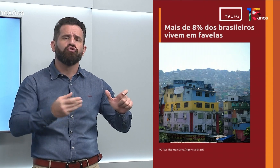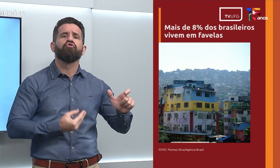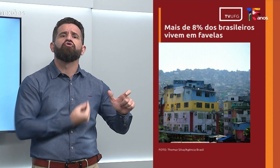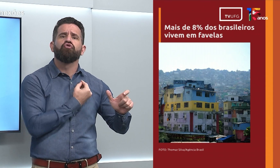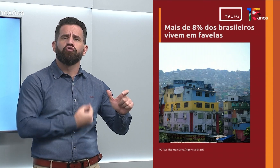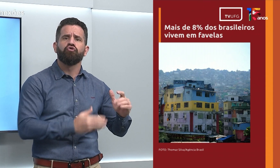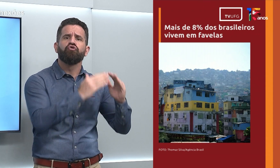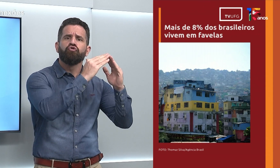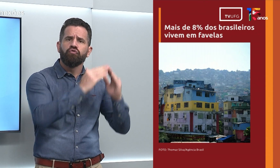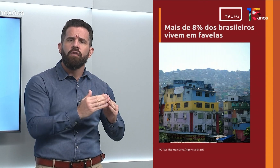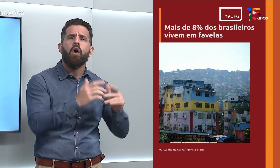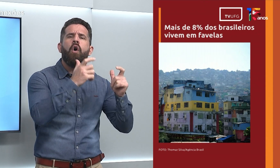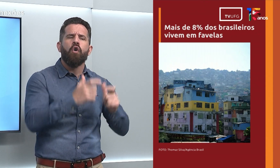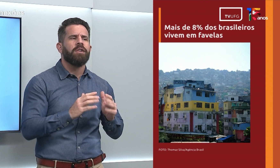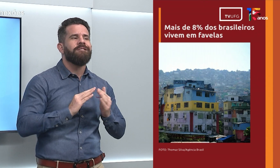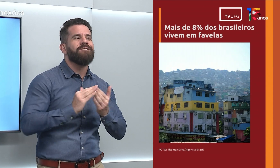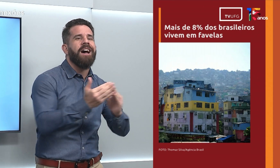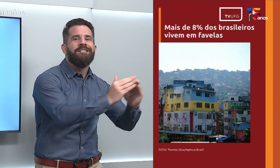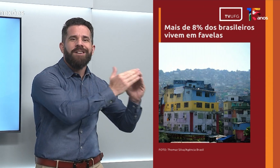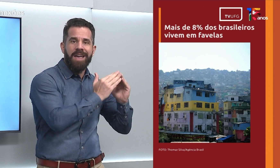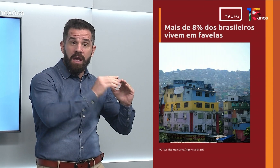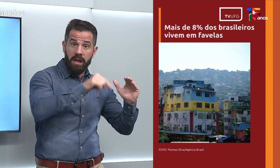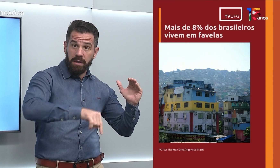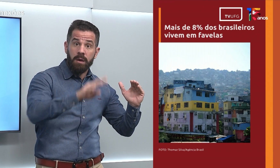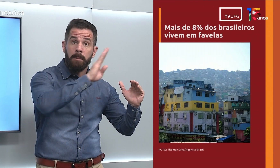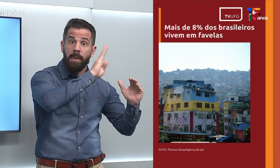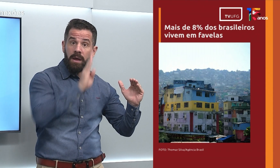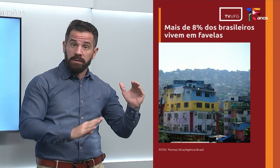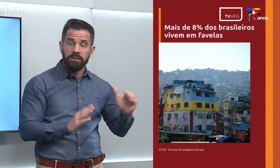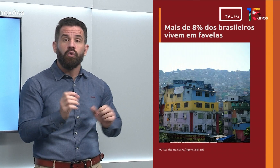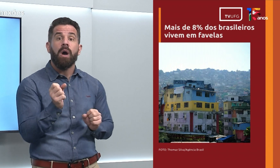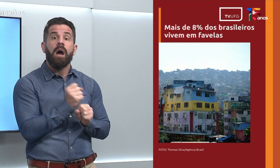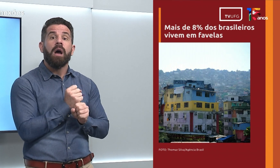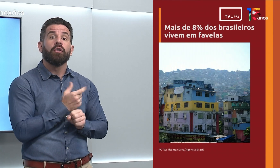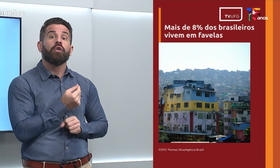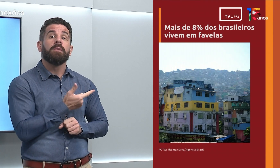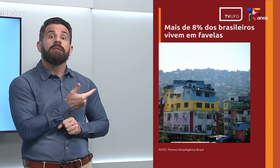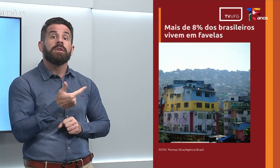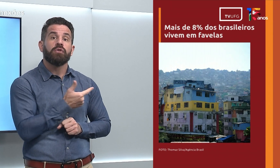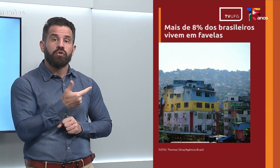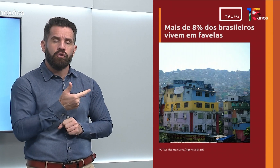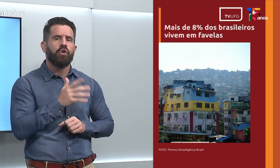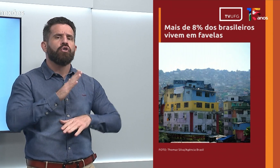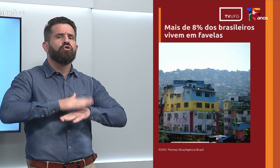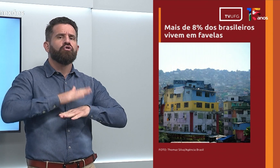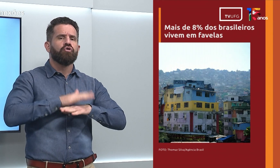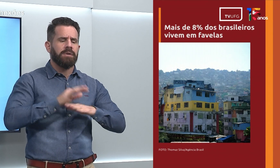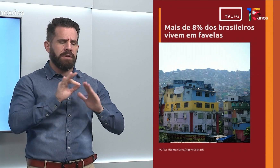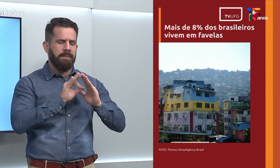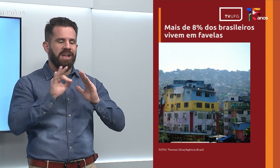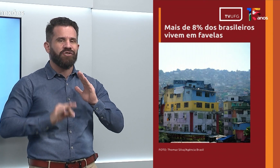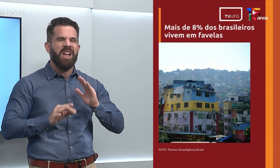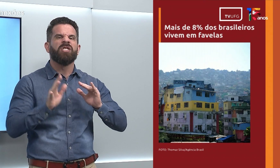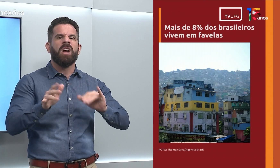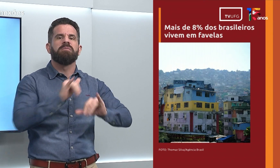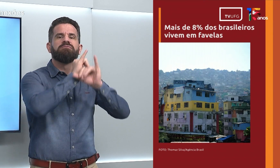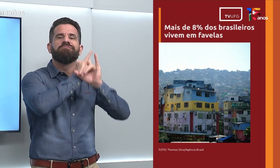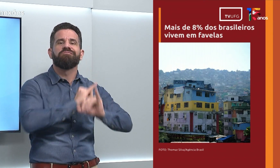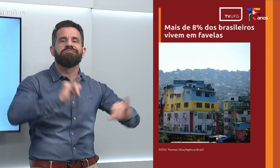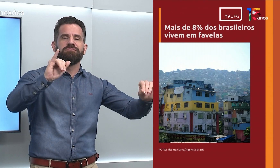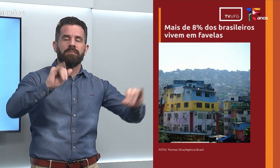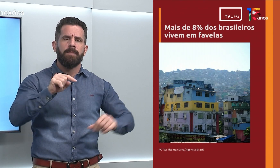de 2022, segundo dados do censo que foram divulgados pelo IBGE. Isso representa mais